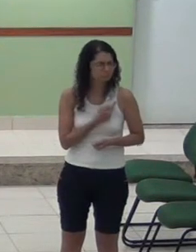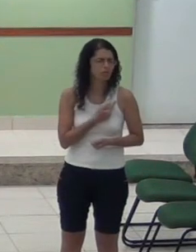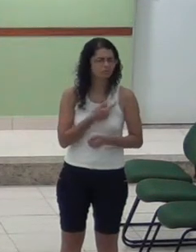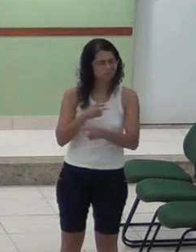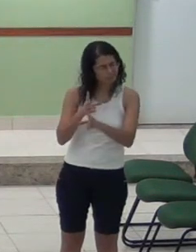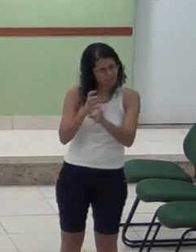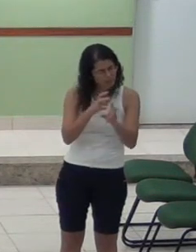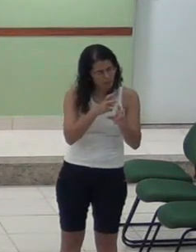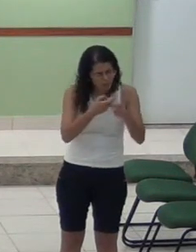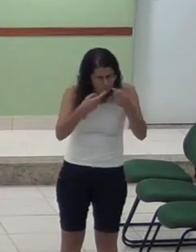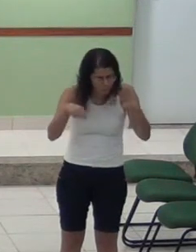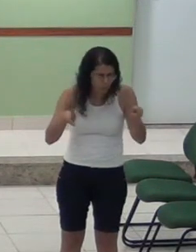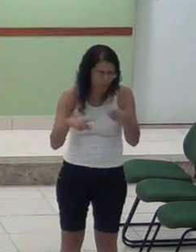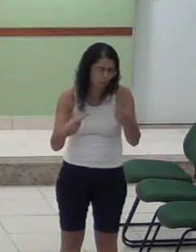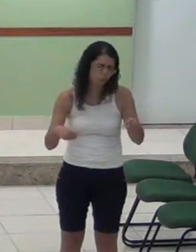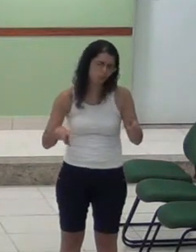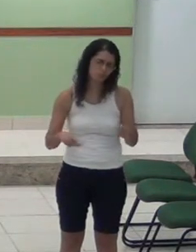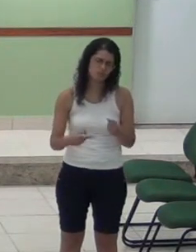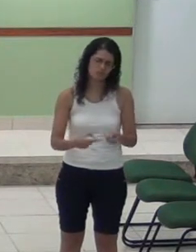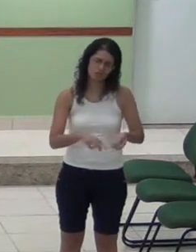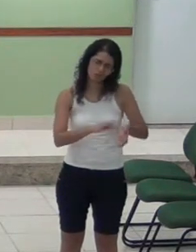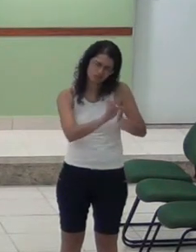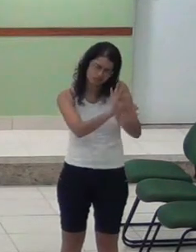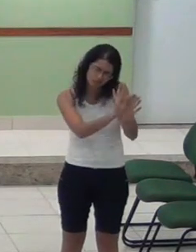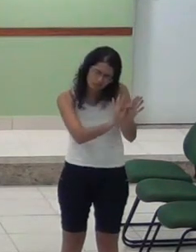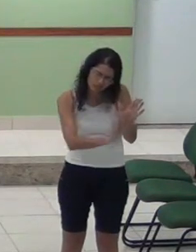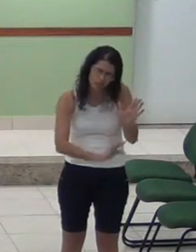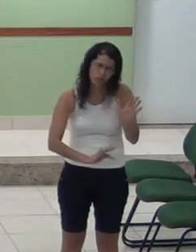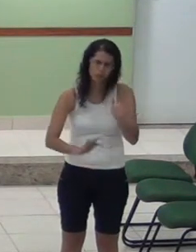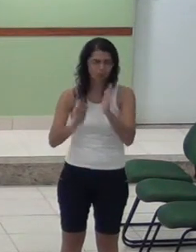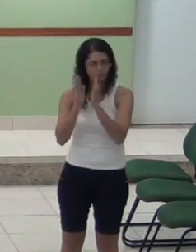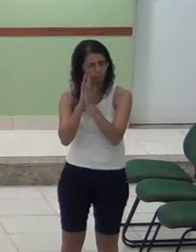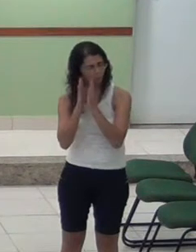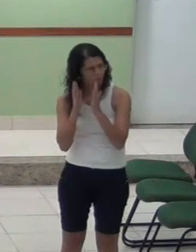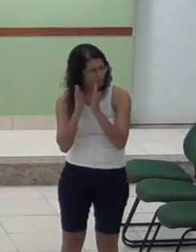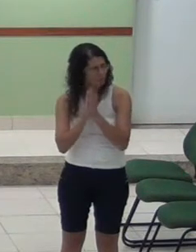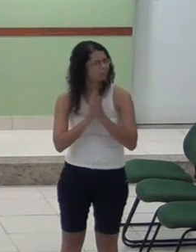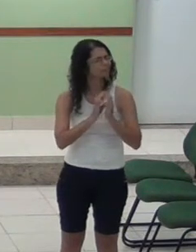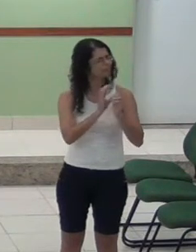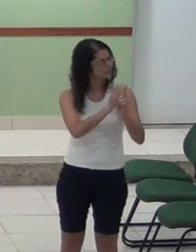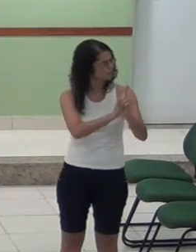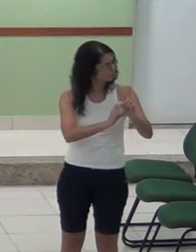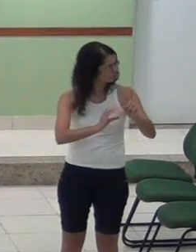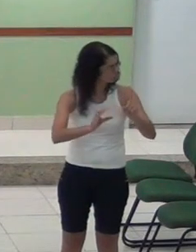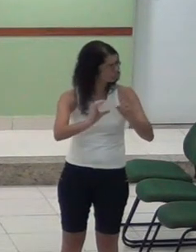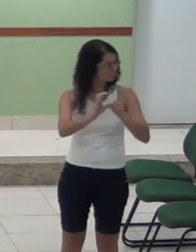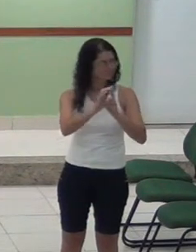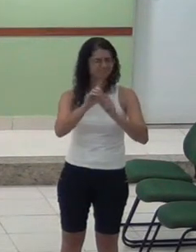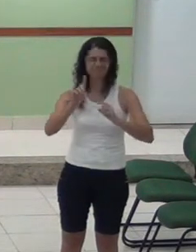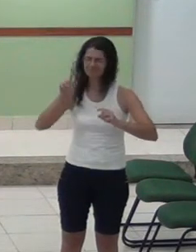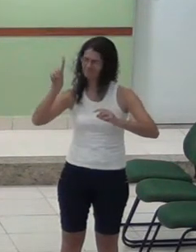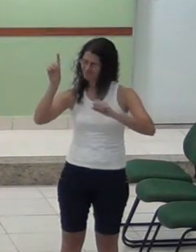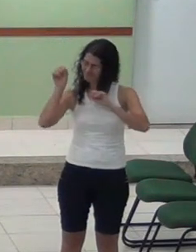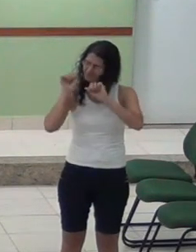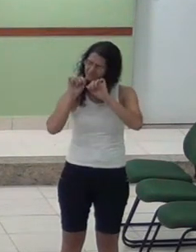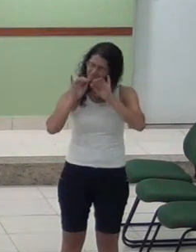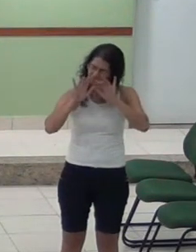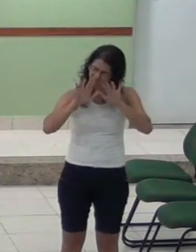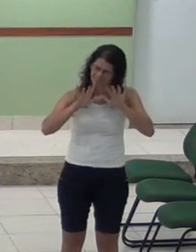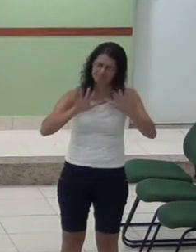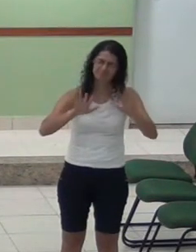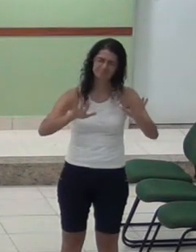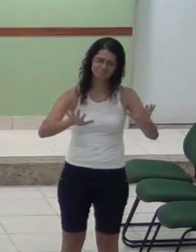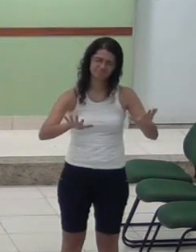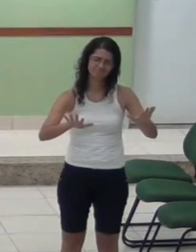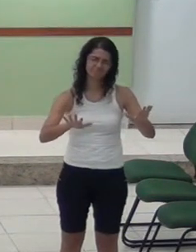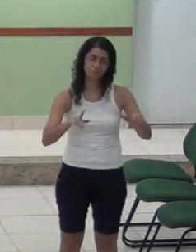dos cânticos, das orações. Senhor, que culto abençoado que o Senhor nos visitou, Senhor. Mas nós